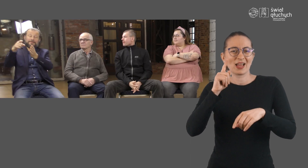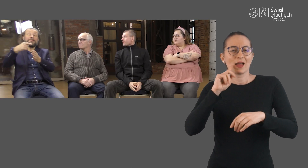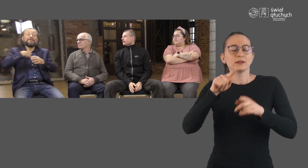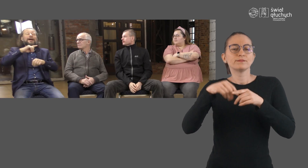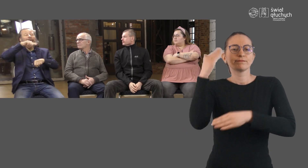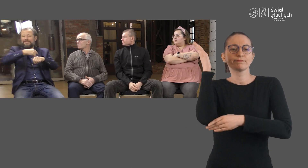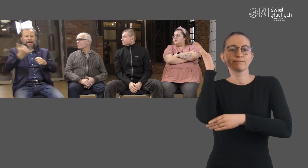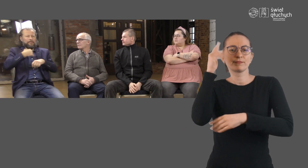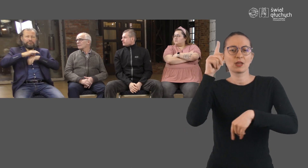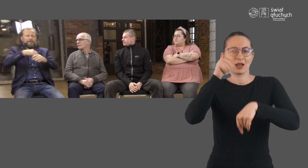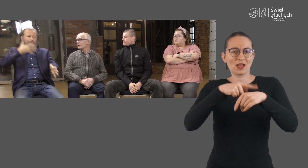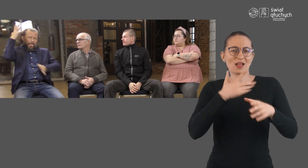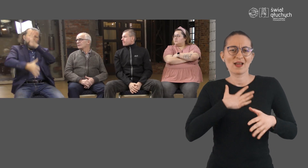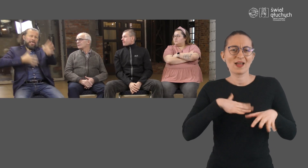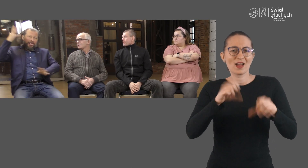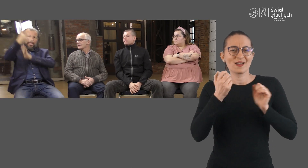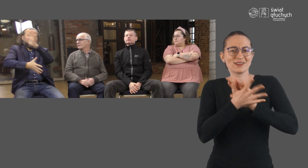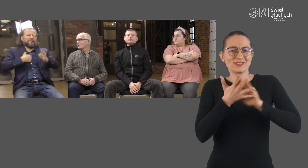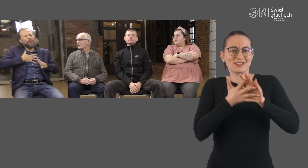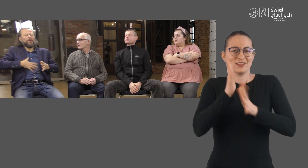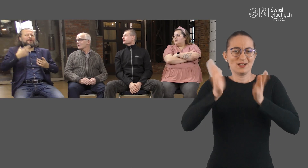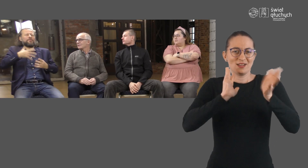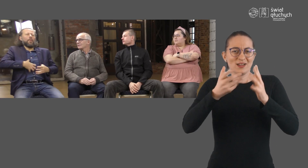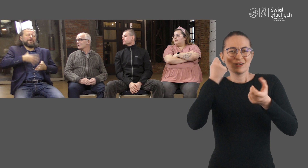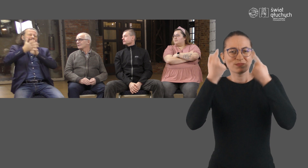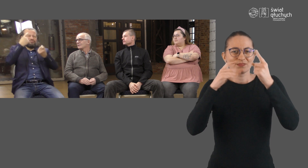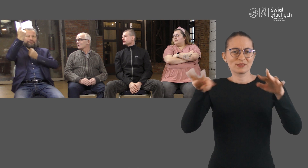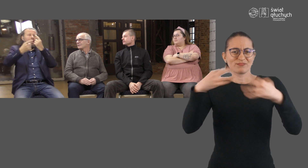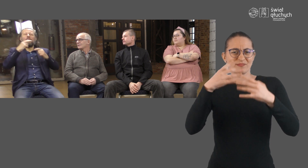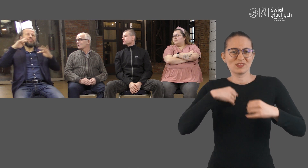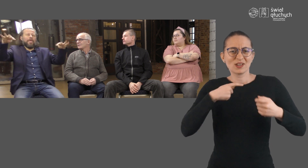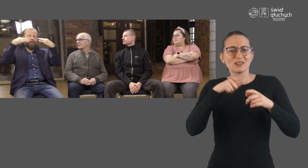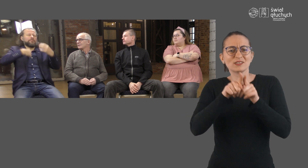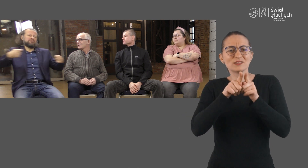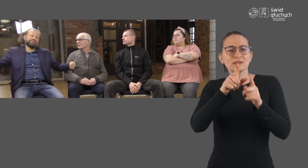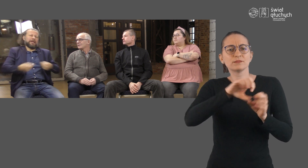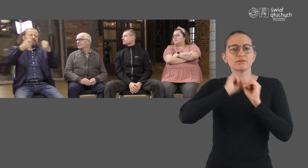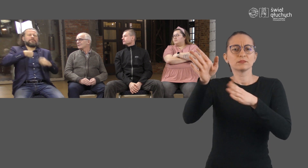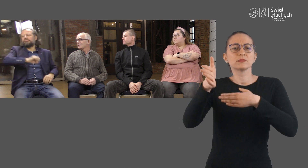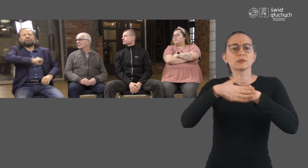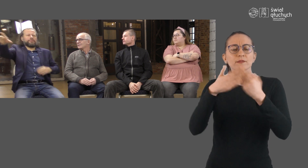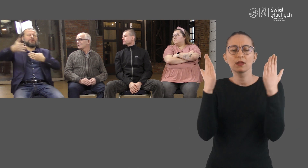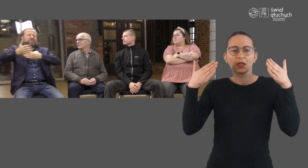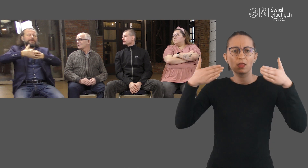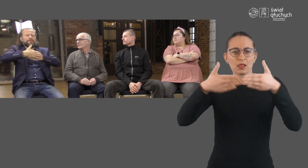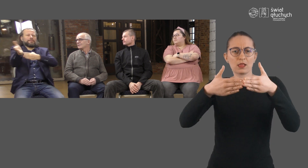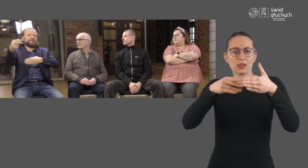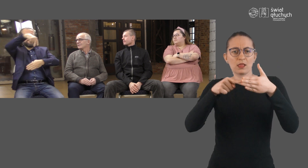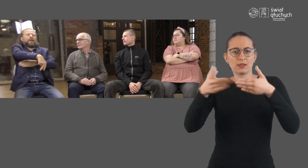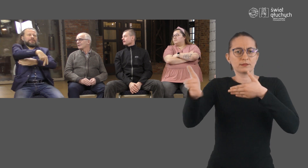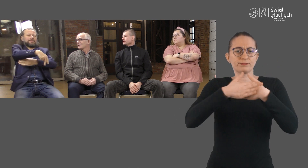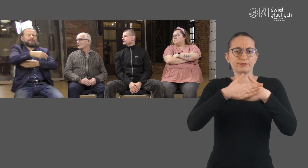było. No właśnie. Na lekcjach ja zawsze migałem. Ja lubię żartować w języku migowym. Zawsze